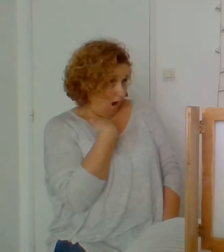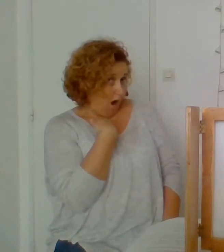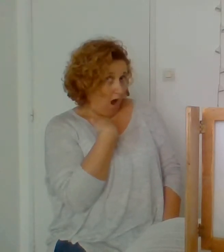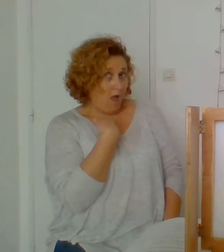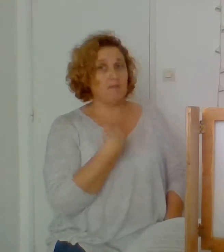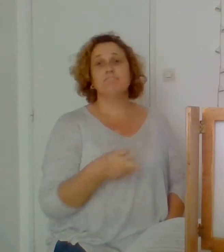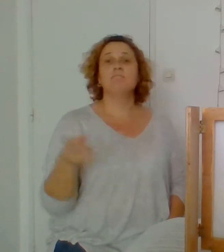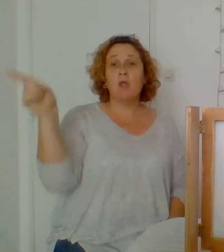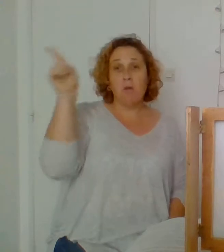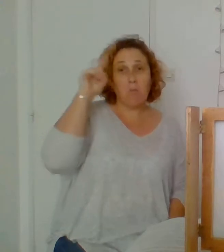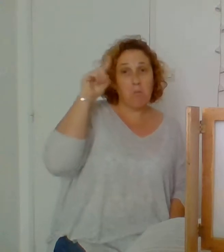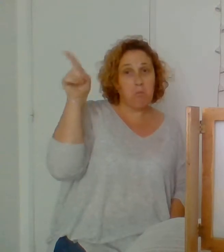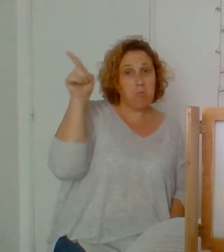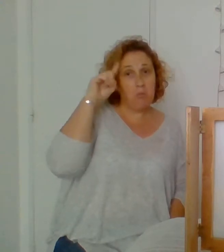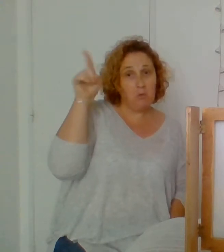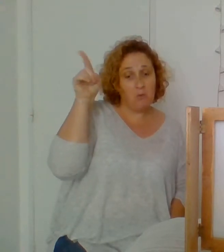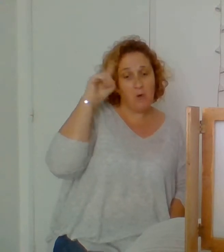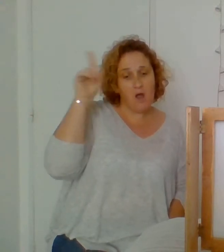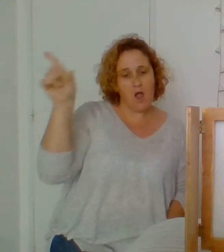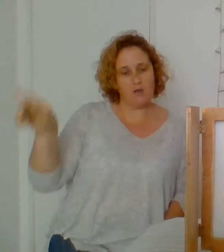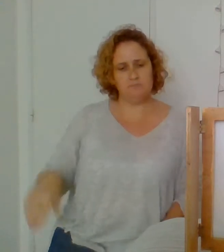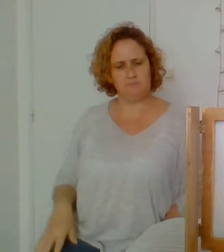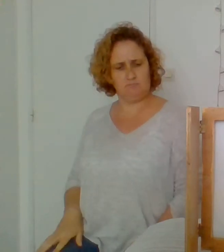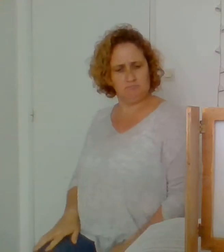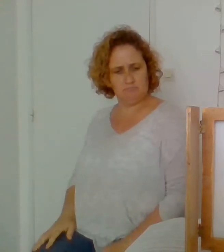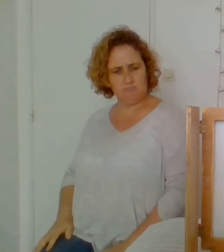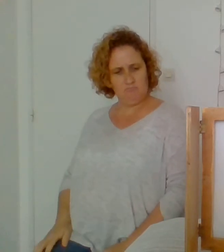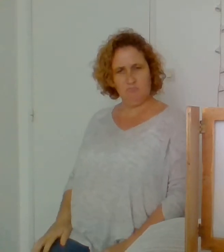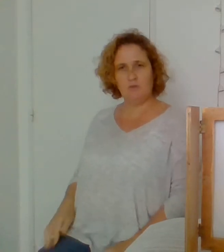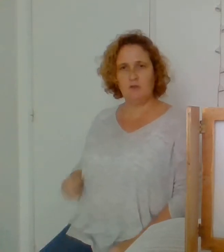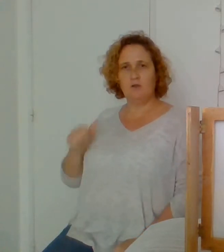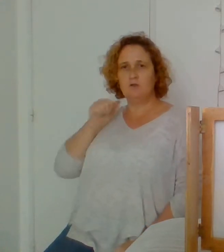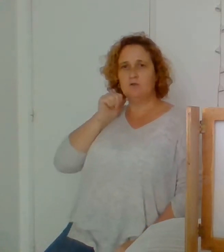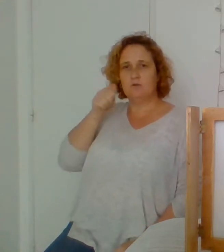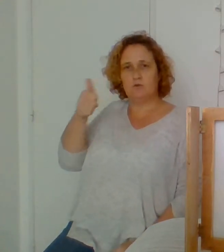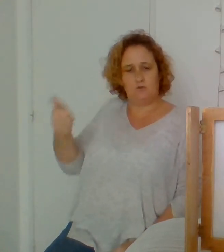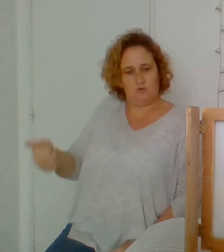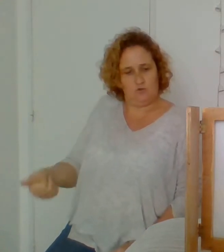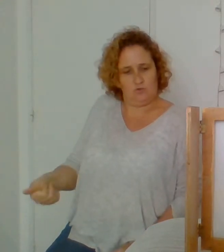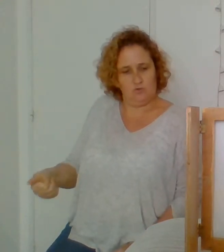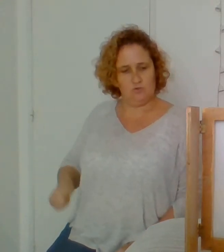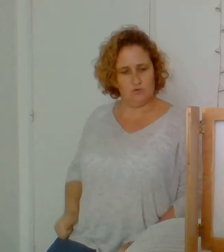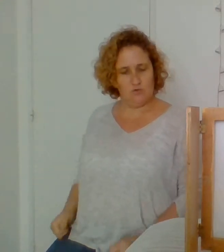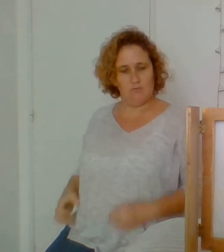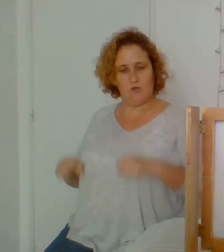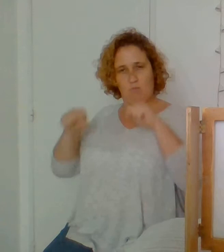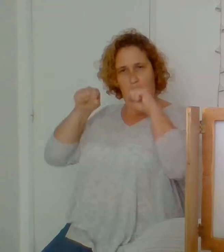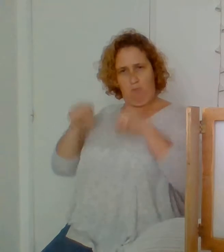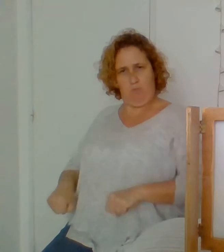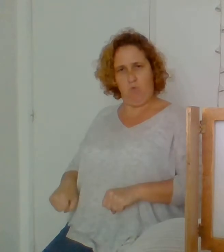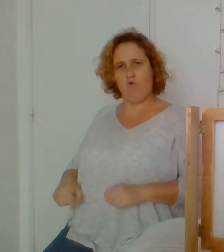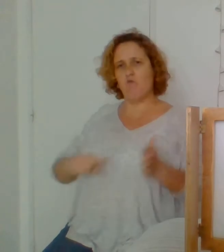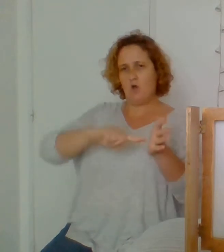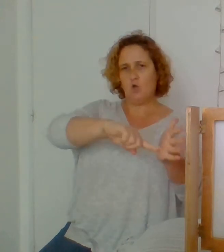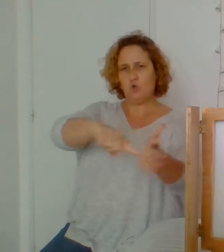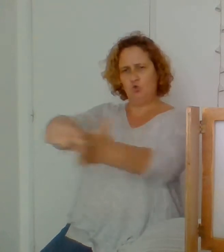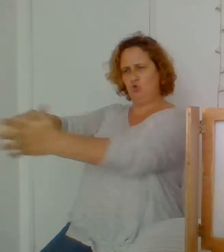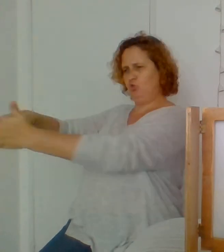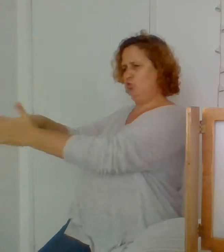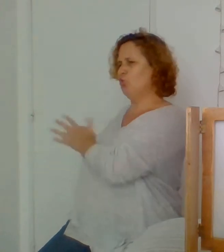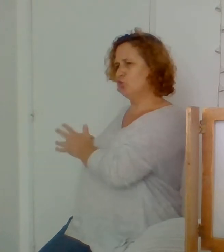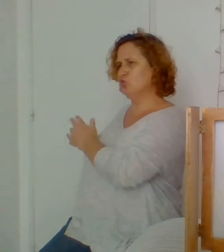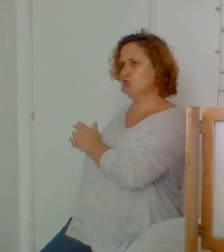mais pourquoi parce que je pourrais